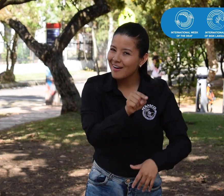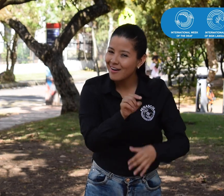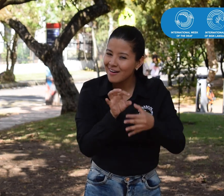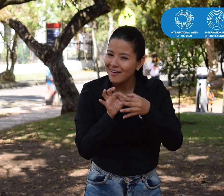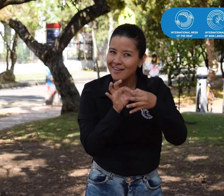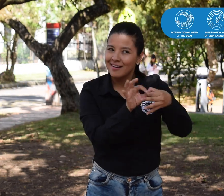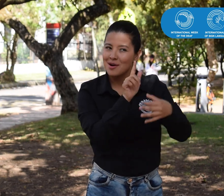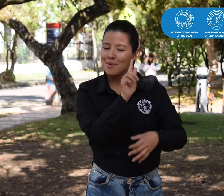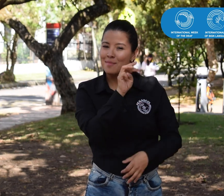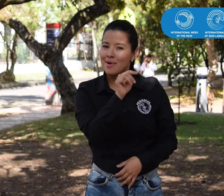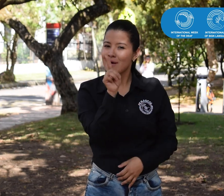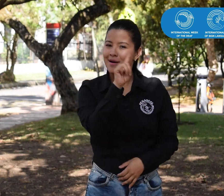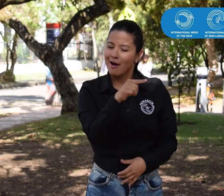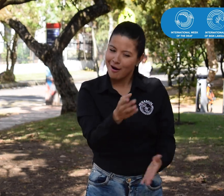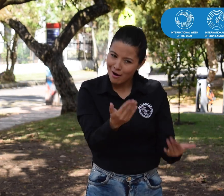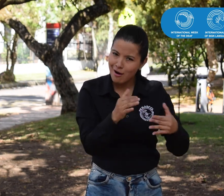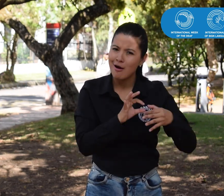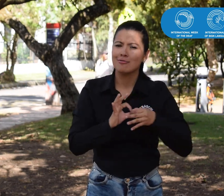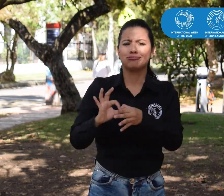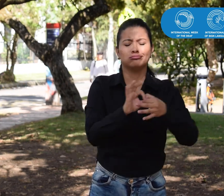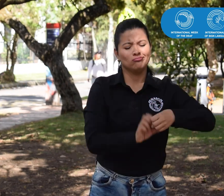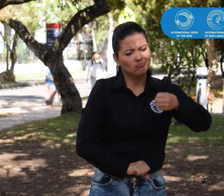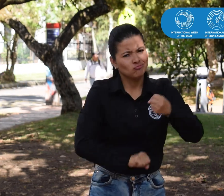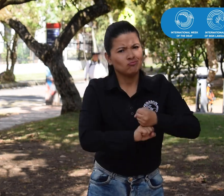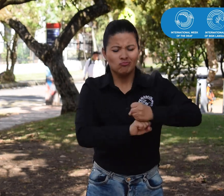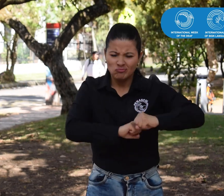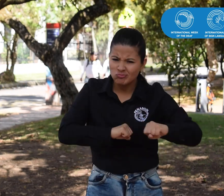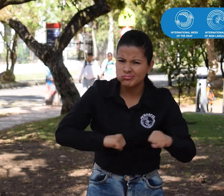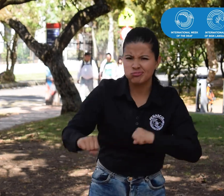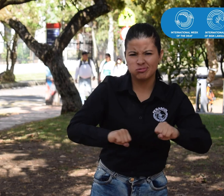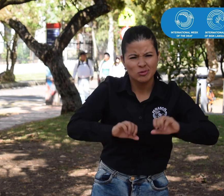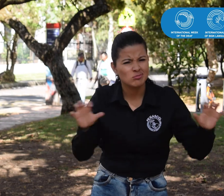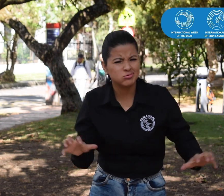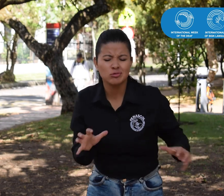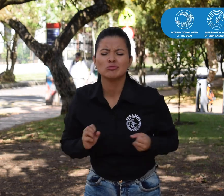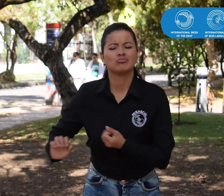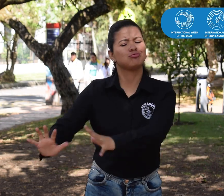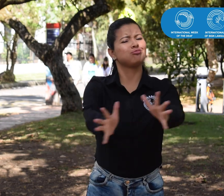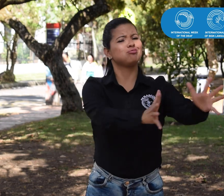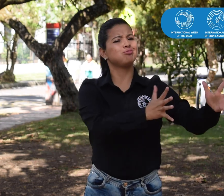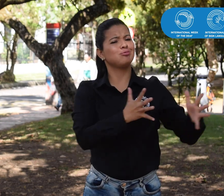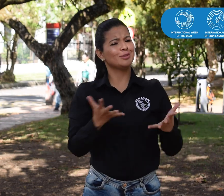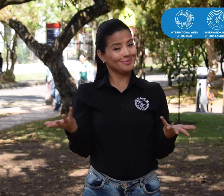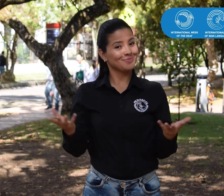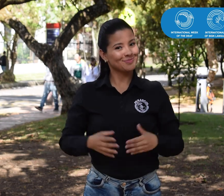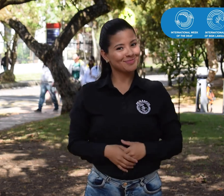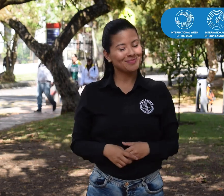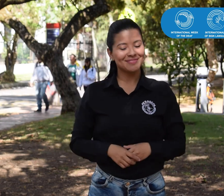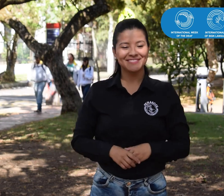fms ya que unidos podemos hacer un frente común que nos permita lograr señar en cualquier